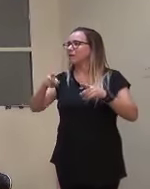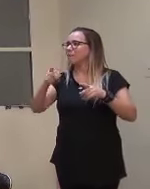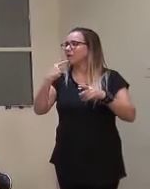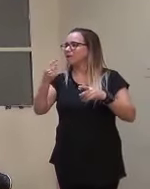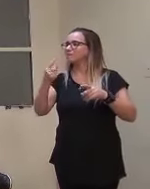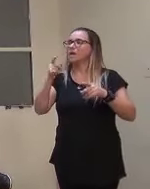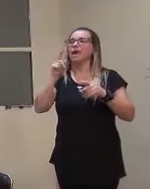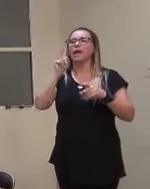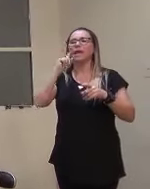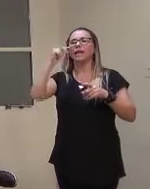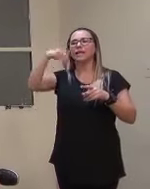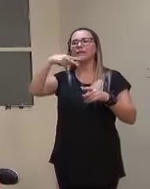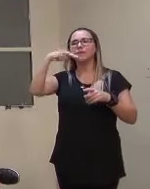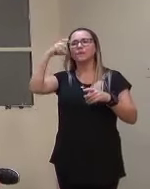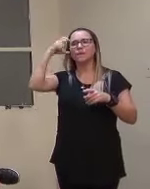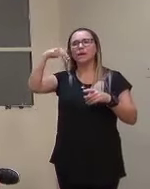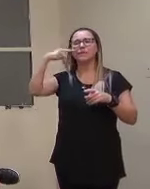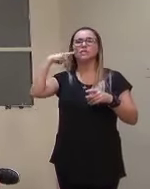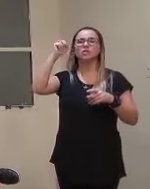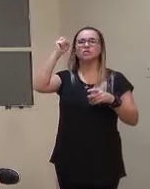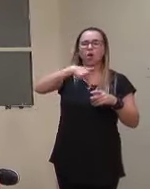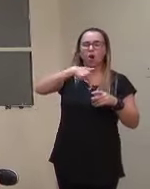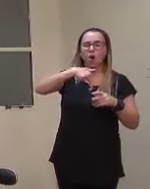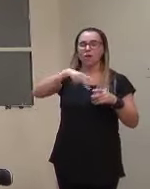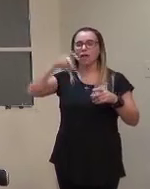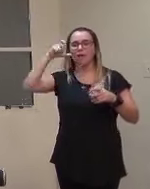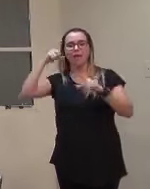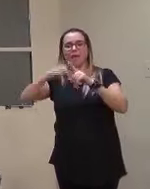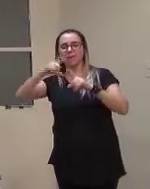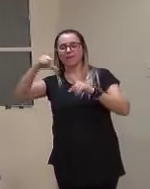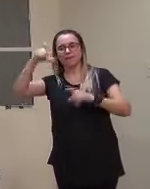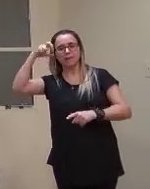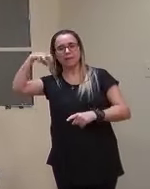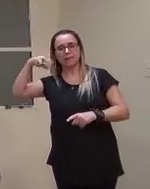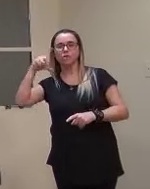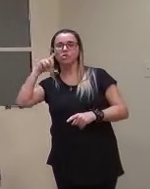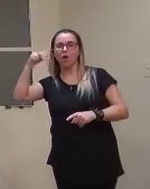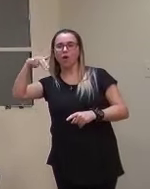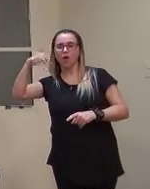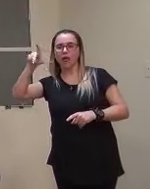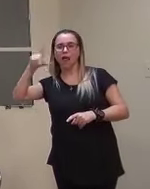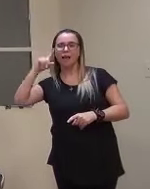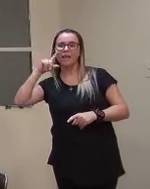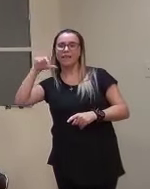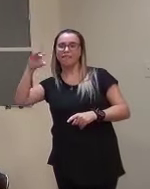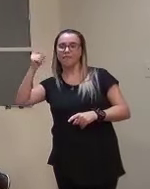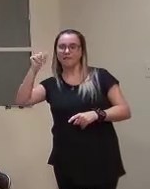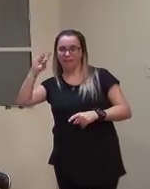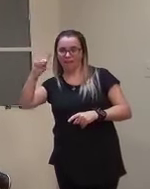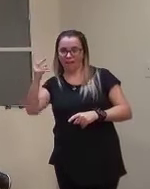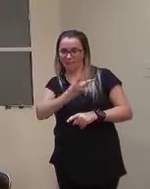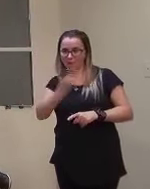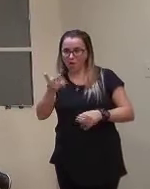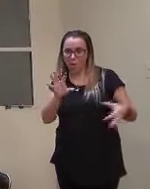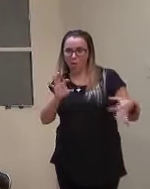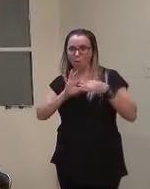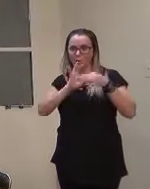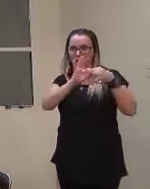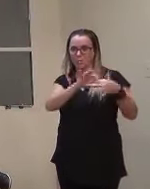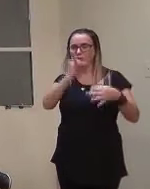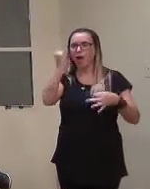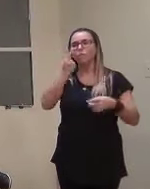es muy de la mano la excepcionalidad y la inversión y recordé lo dije el educador venezolano